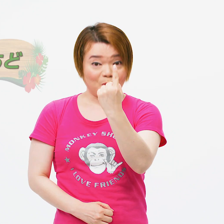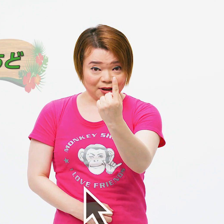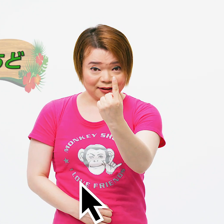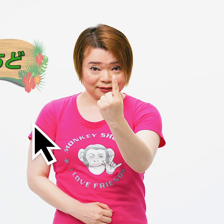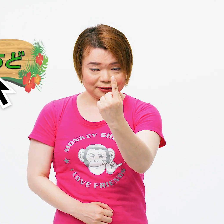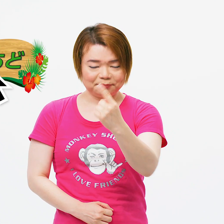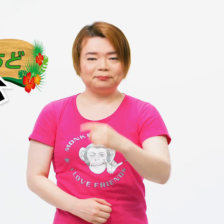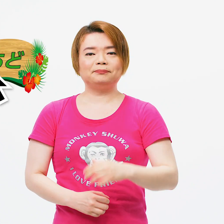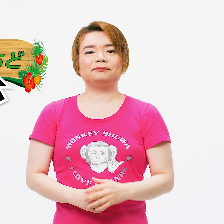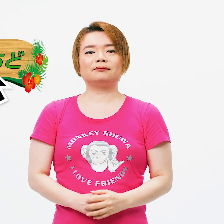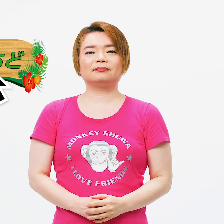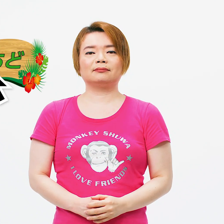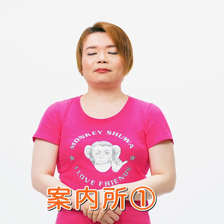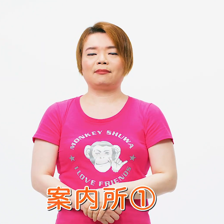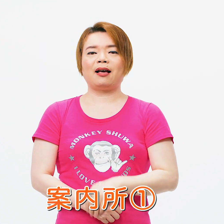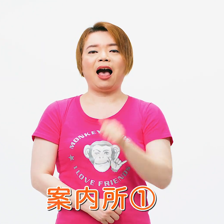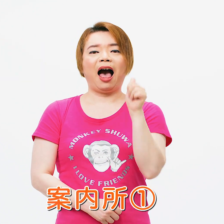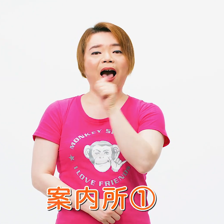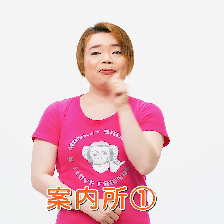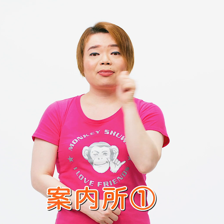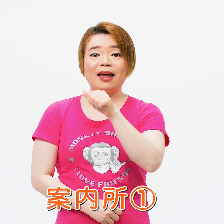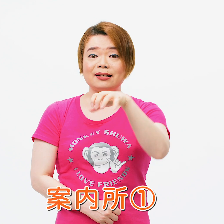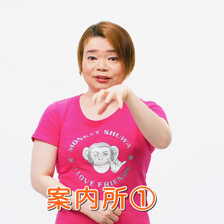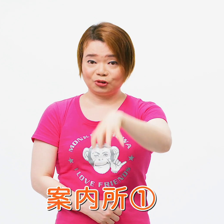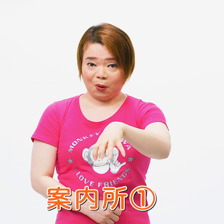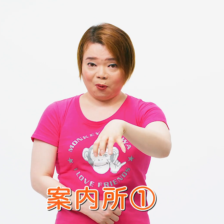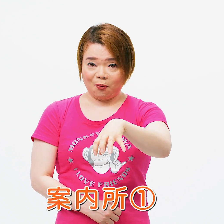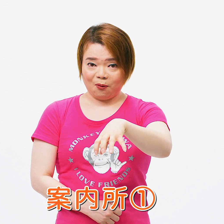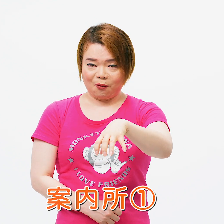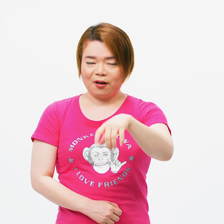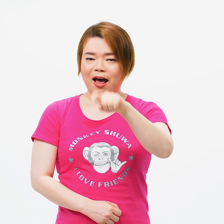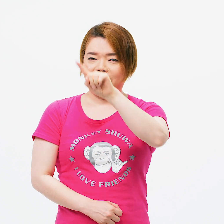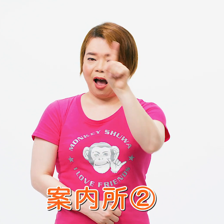もう一度やります。案内所、そして